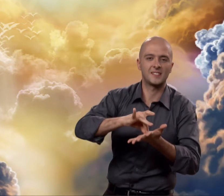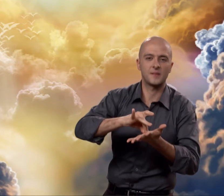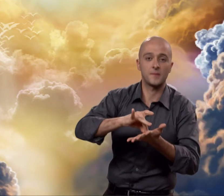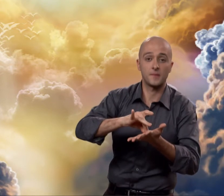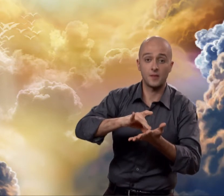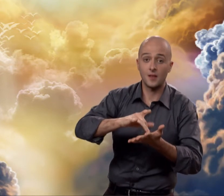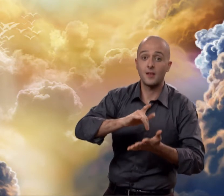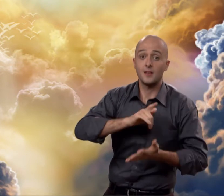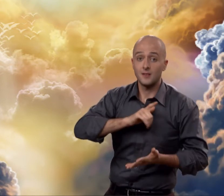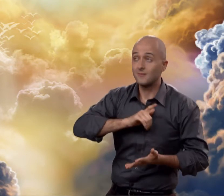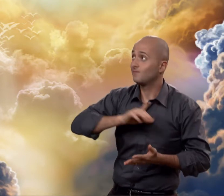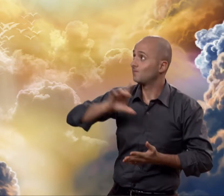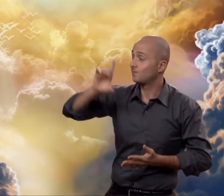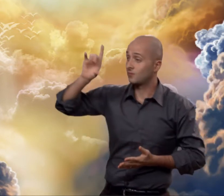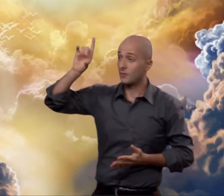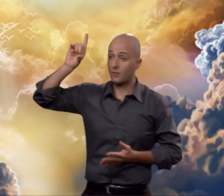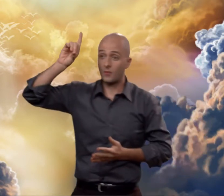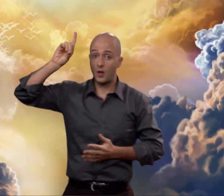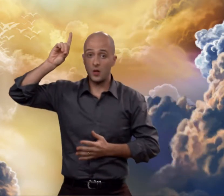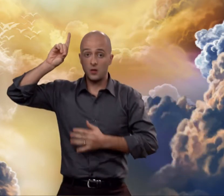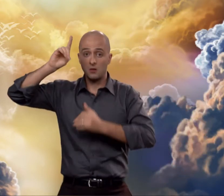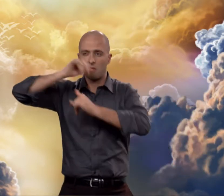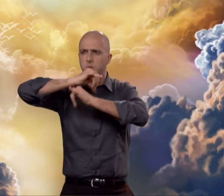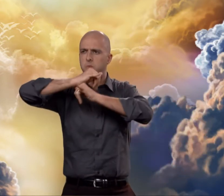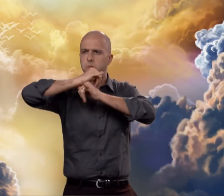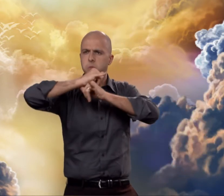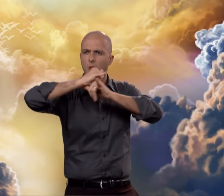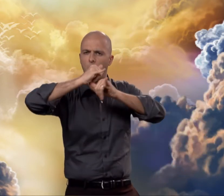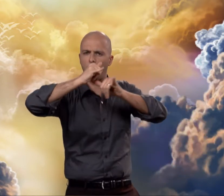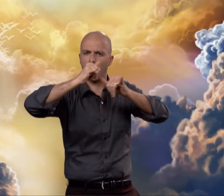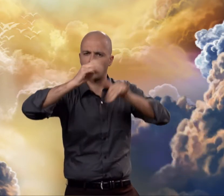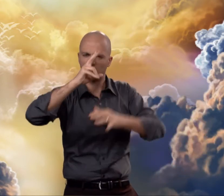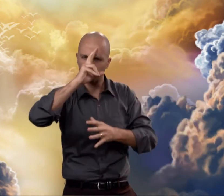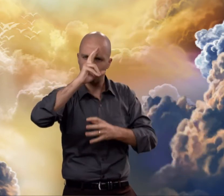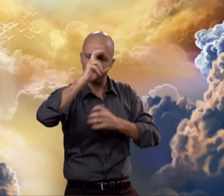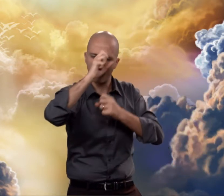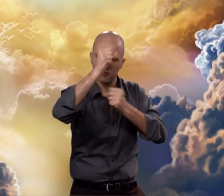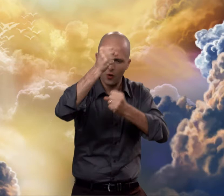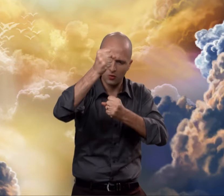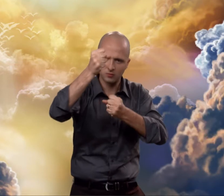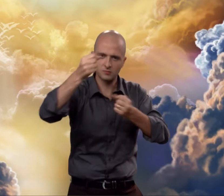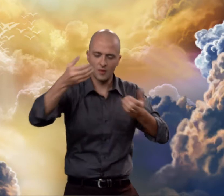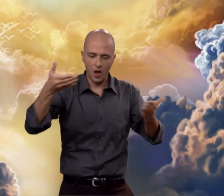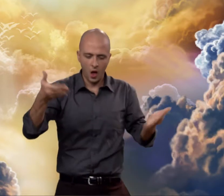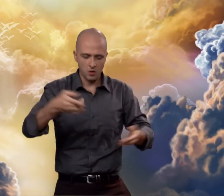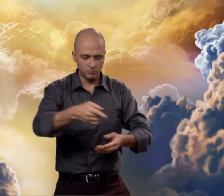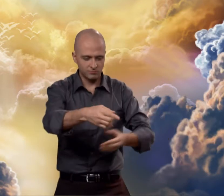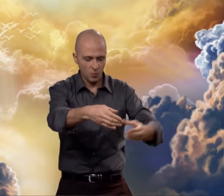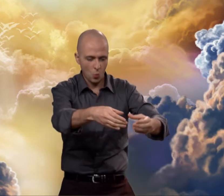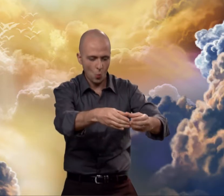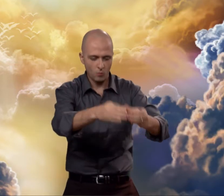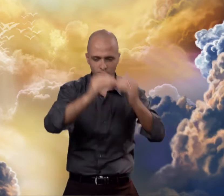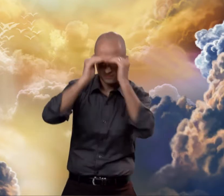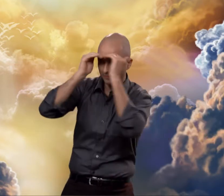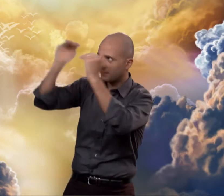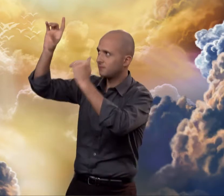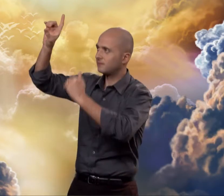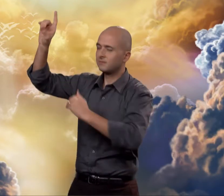voz de Deus como o som de muitas águas, dizendo: está feito. Essa voz abala os céus e a